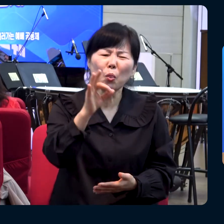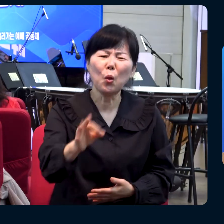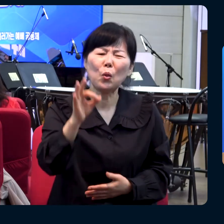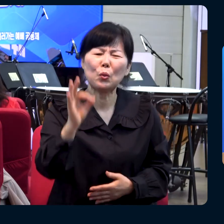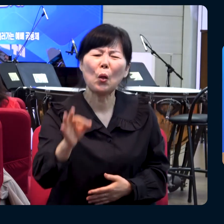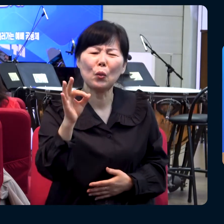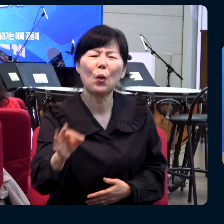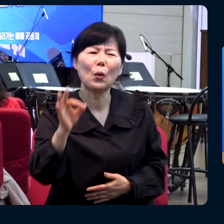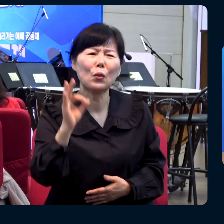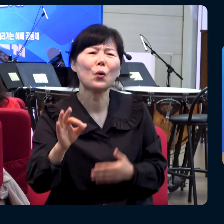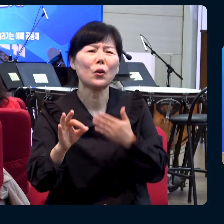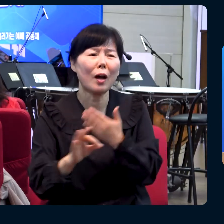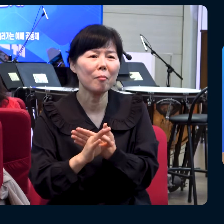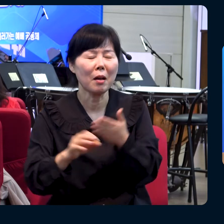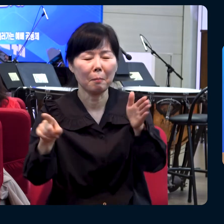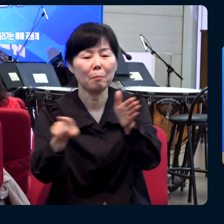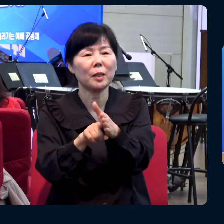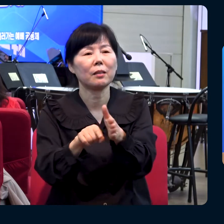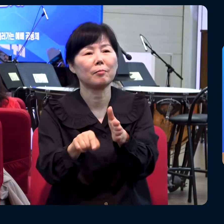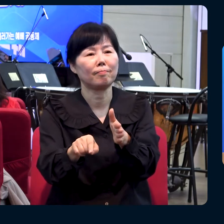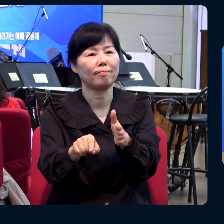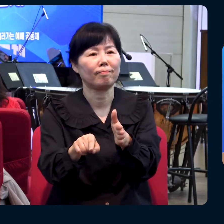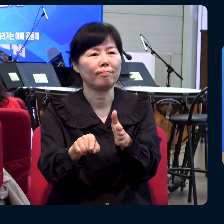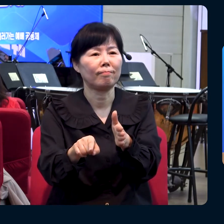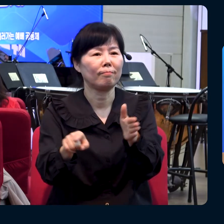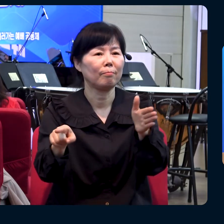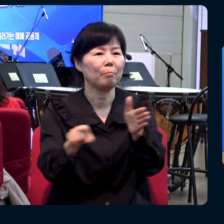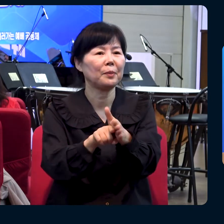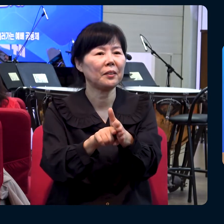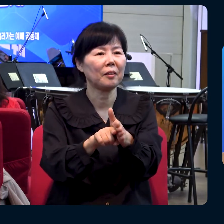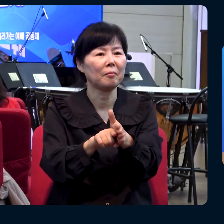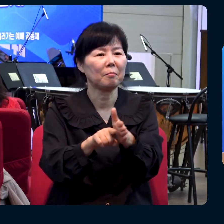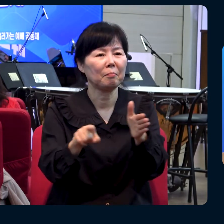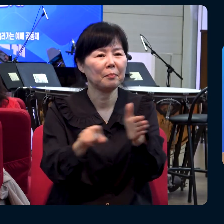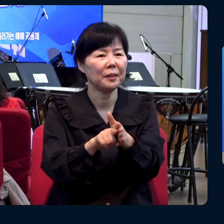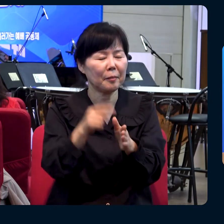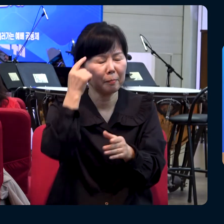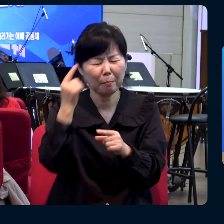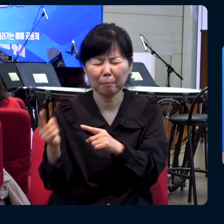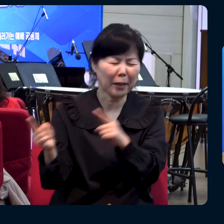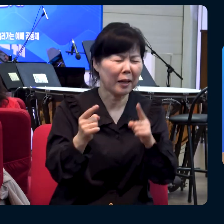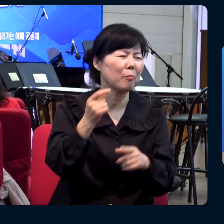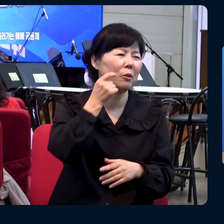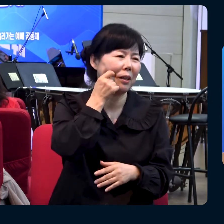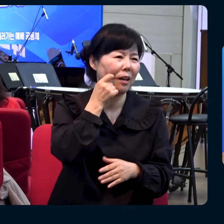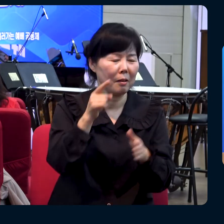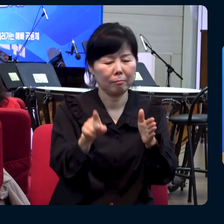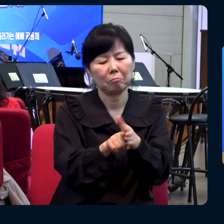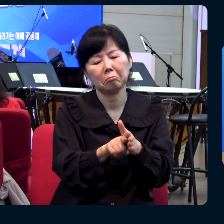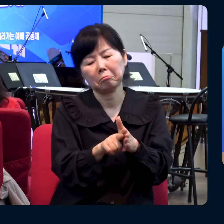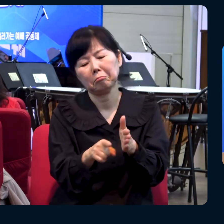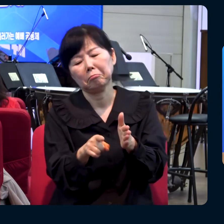돈 하면 신앙이 절대로 대각성봉이 일어날 수가 없습니다.